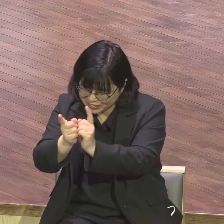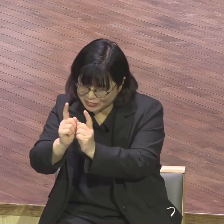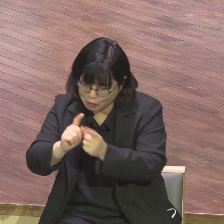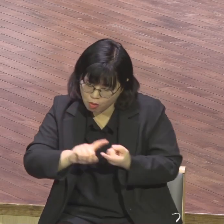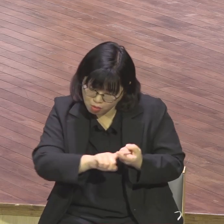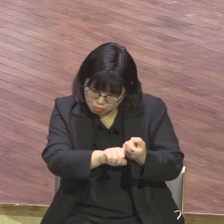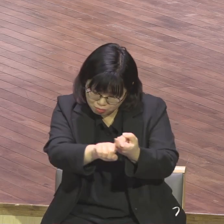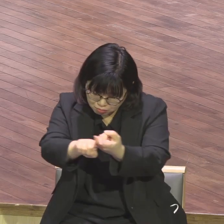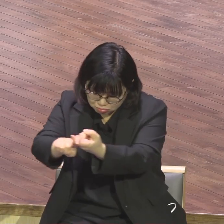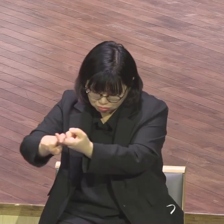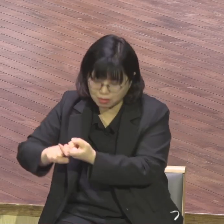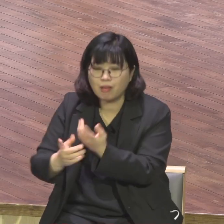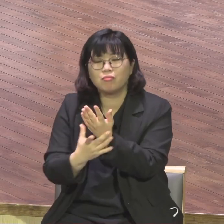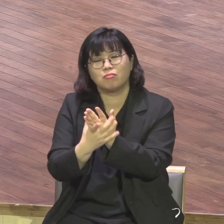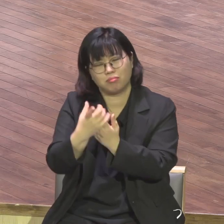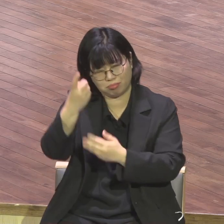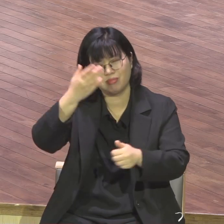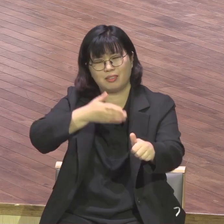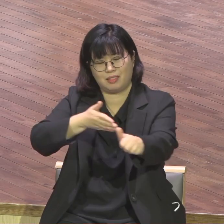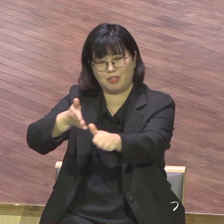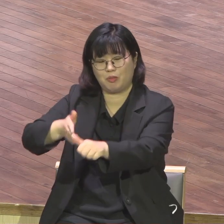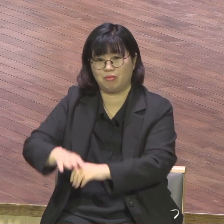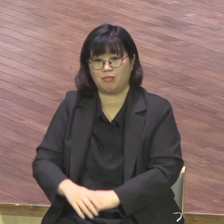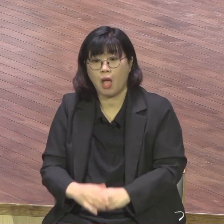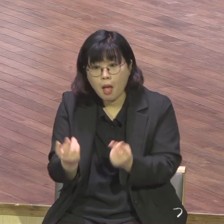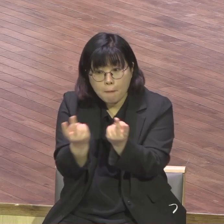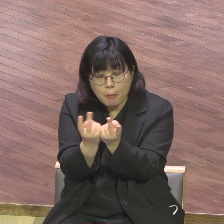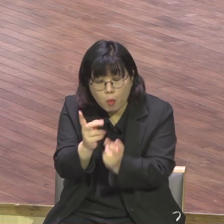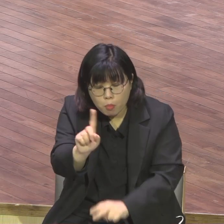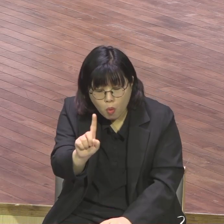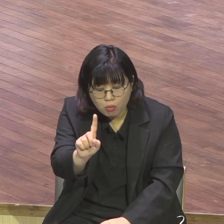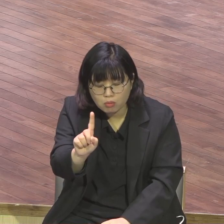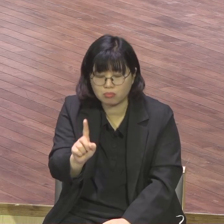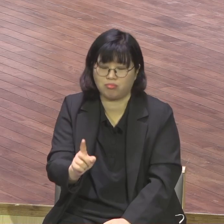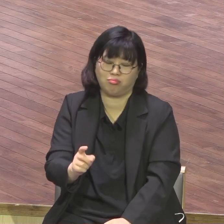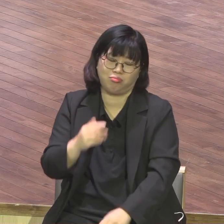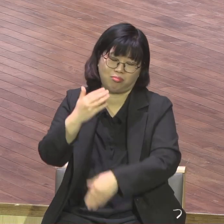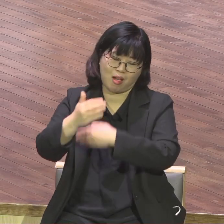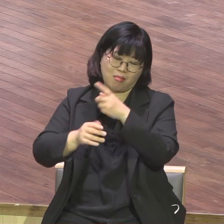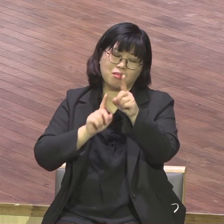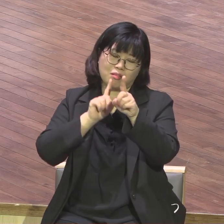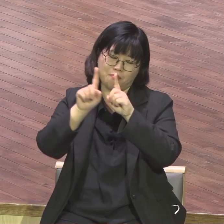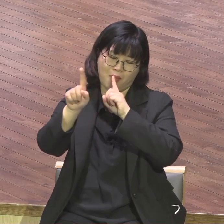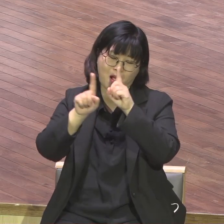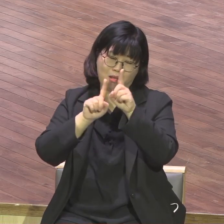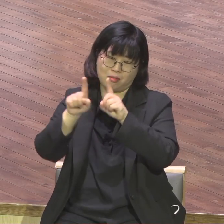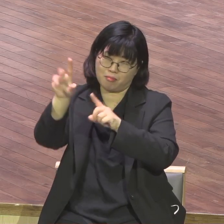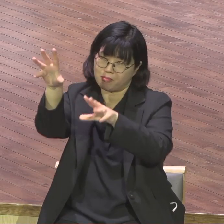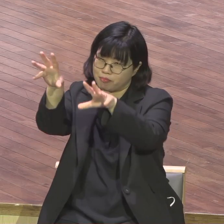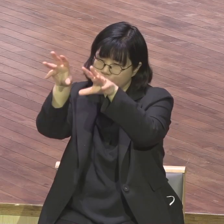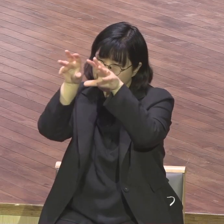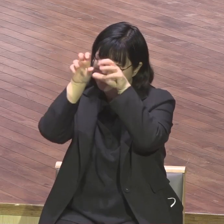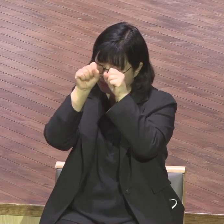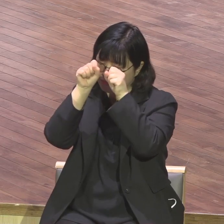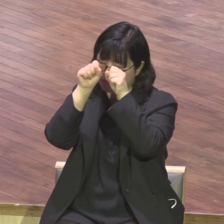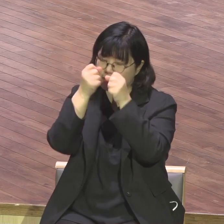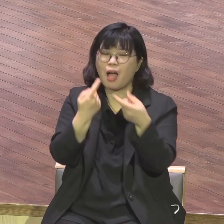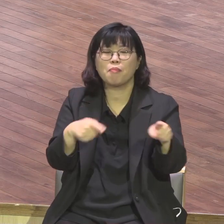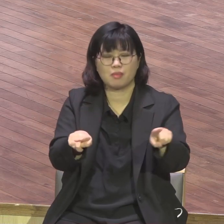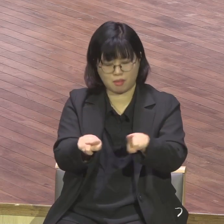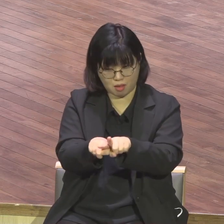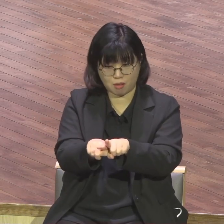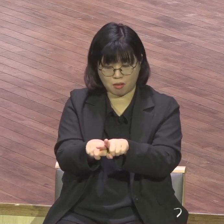바랍니다. 강단 중심으로 언제나 하나 되어야 됩니다. 강단의 메시지를 통해서 완전히 원리스 이룰 때